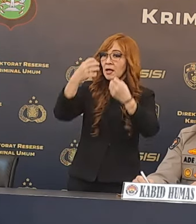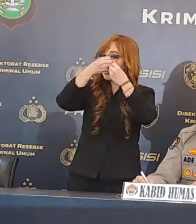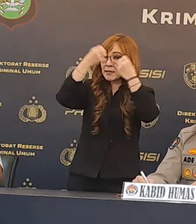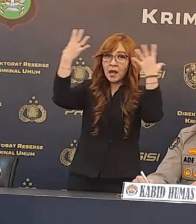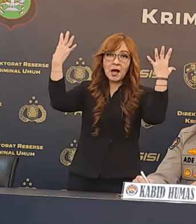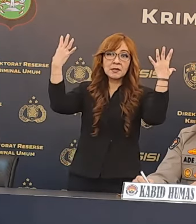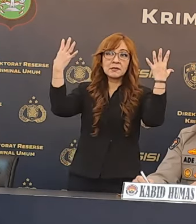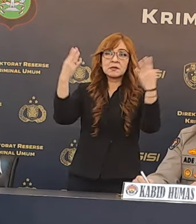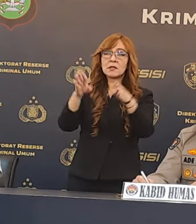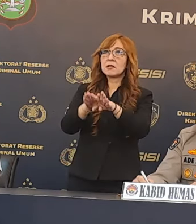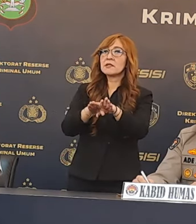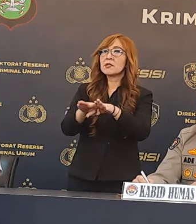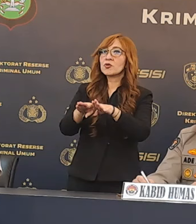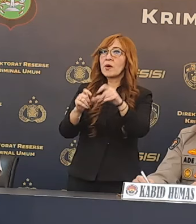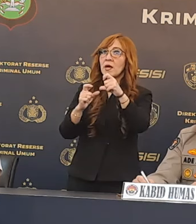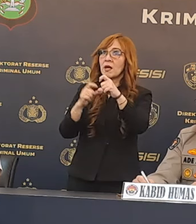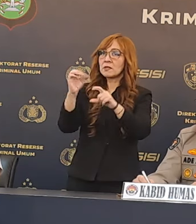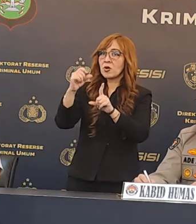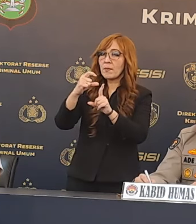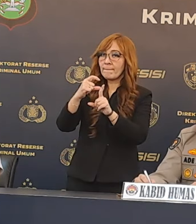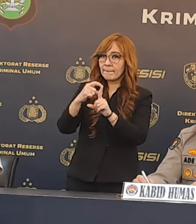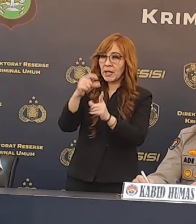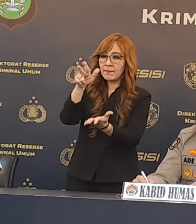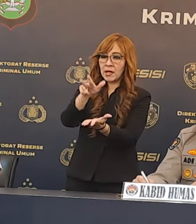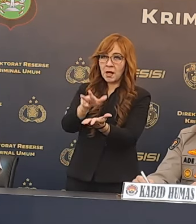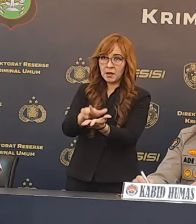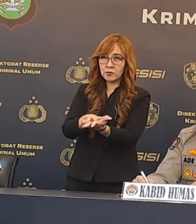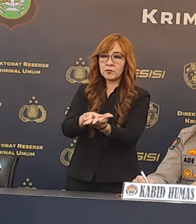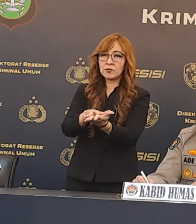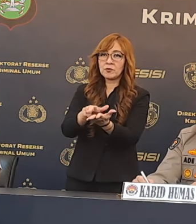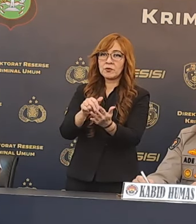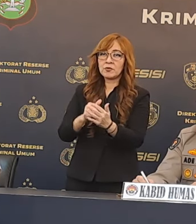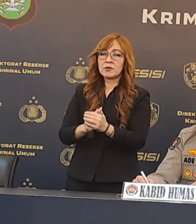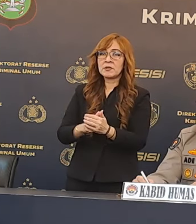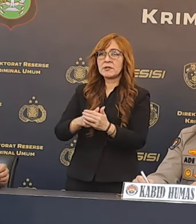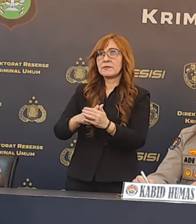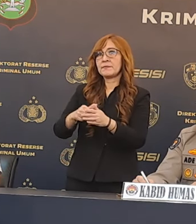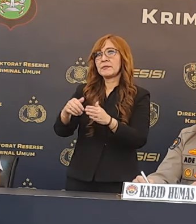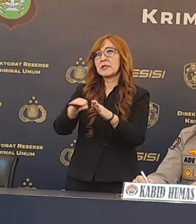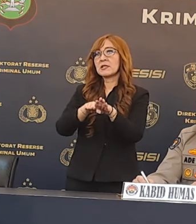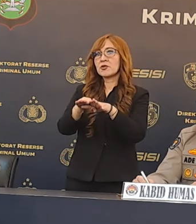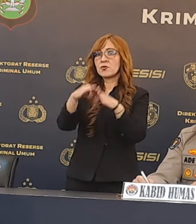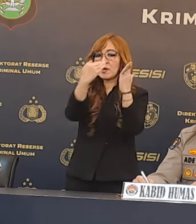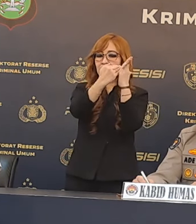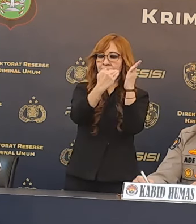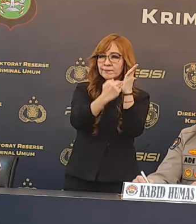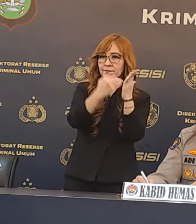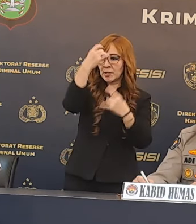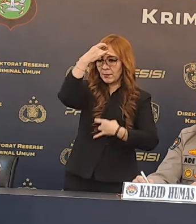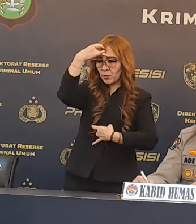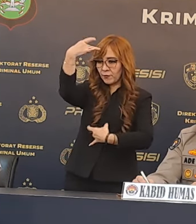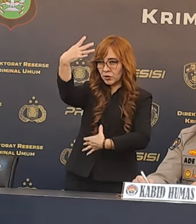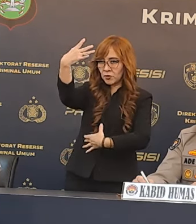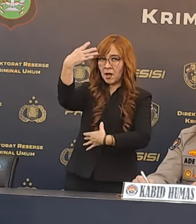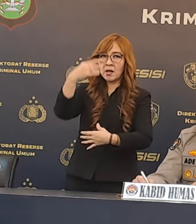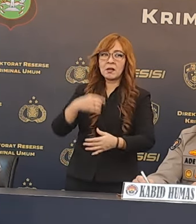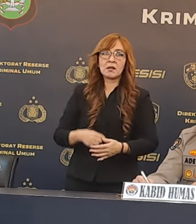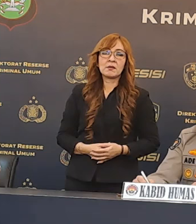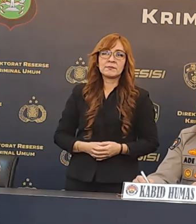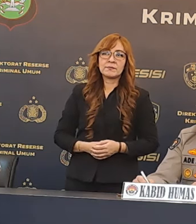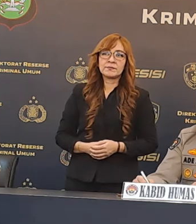terang sesuai dengan SOP yang berlaku secara prosedural dan profesional serta